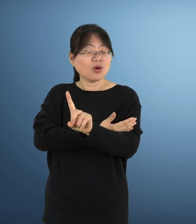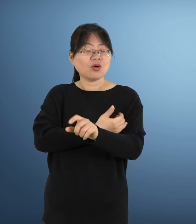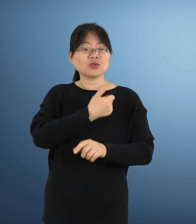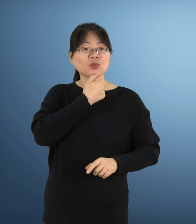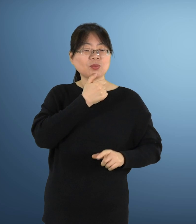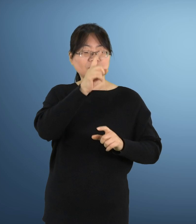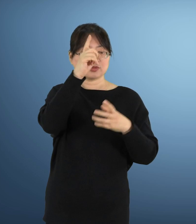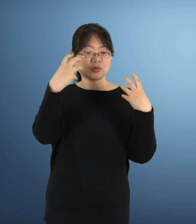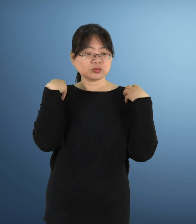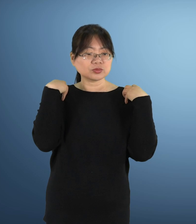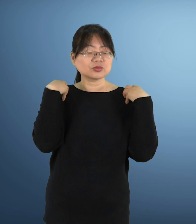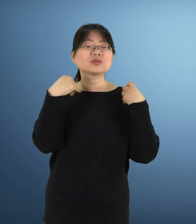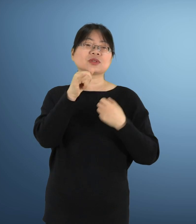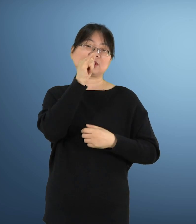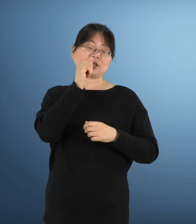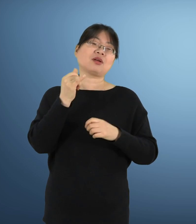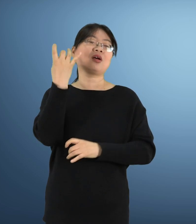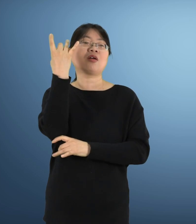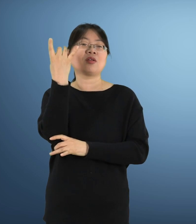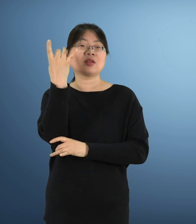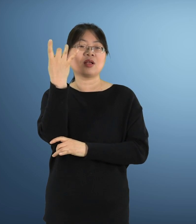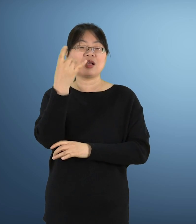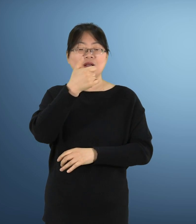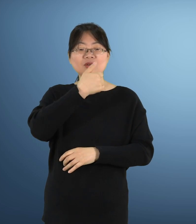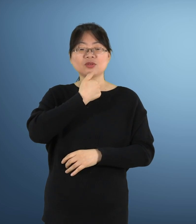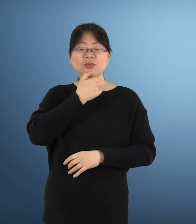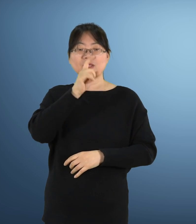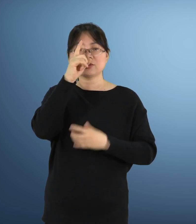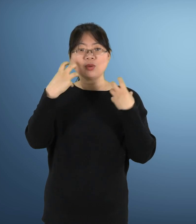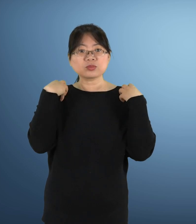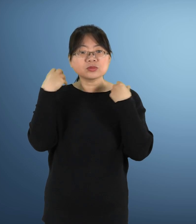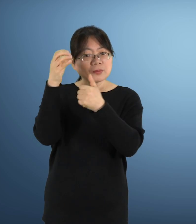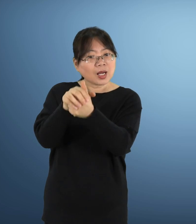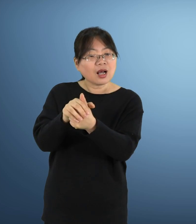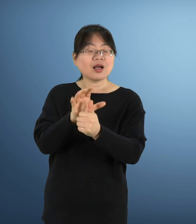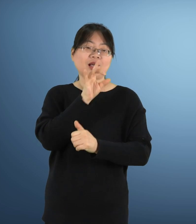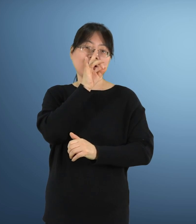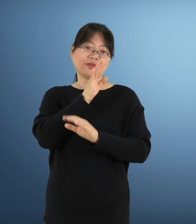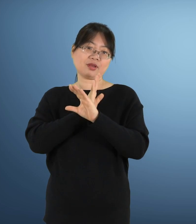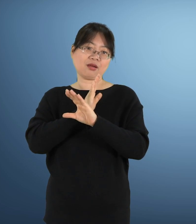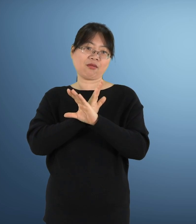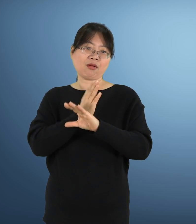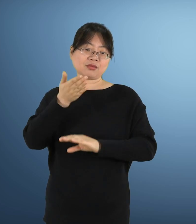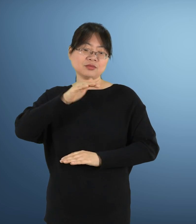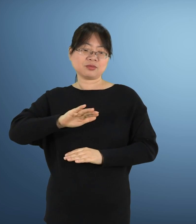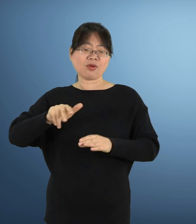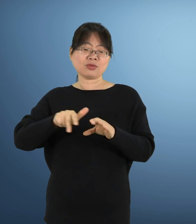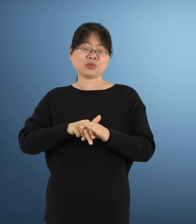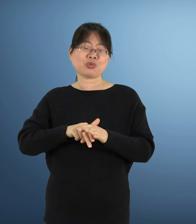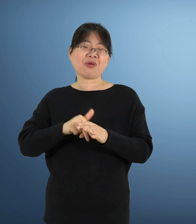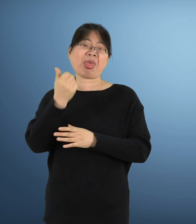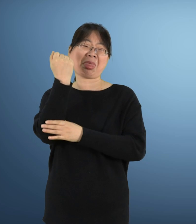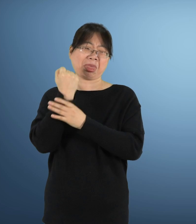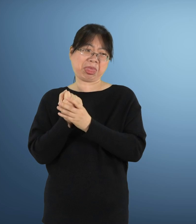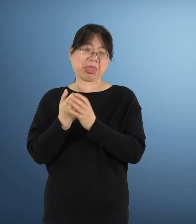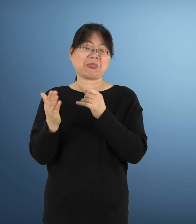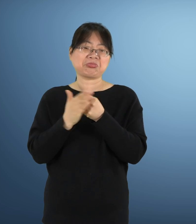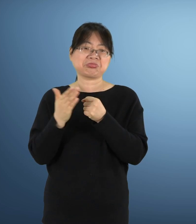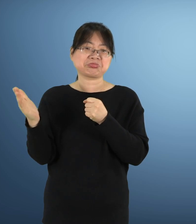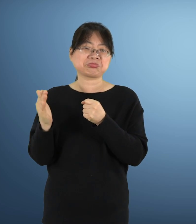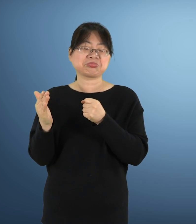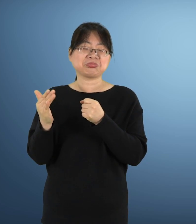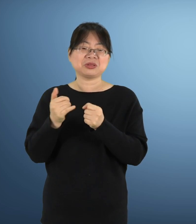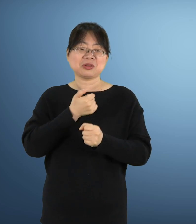정부에 있었죠. 그건 원래 로마 정부에 넘어가서는 안 되는 건데 종교가 타락하다 보니까